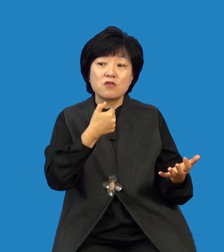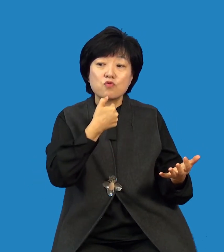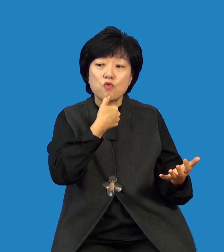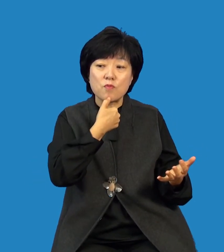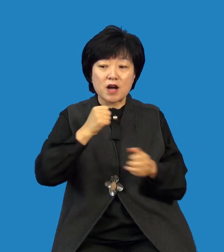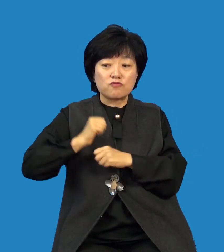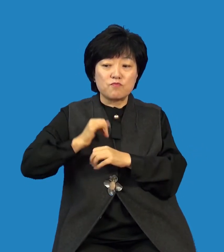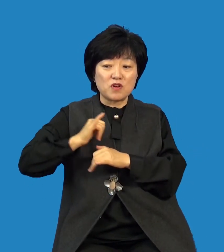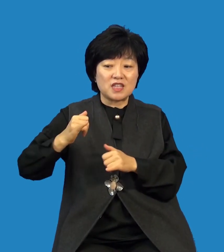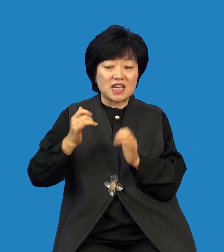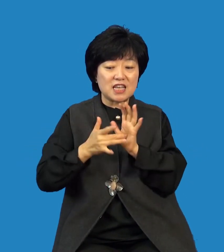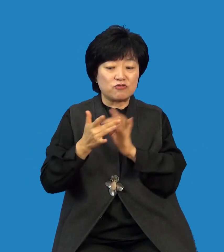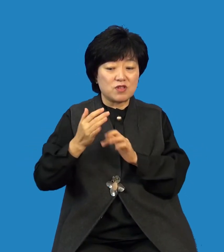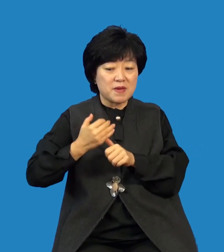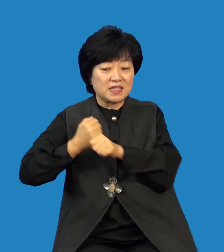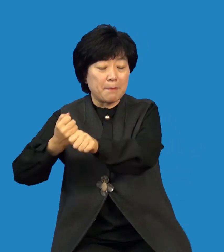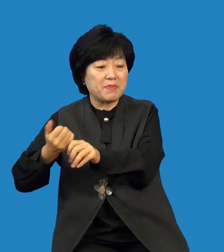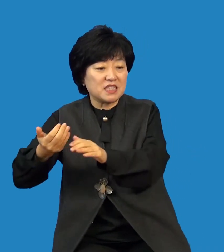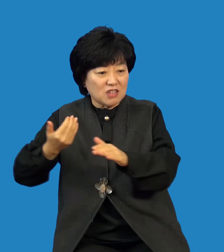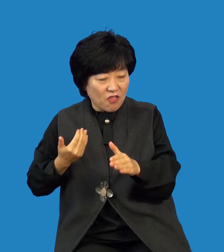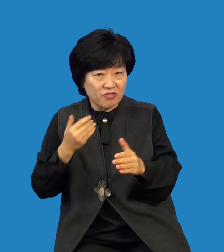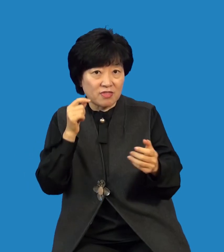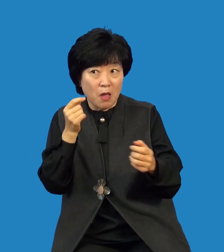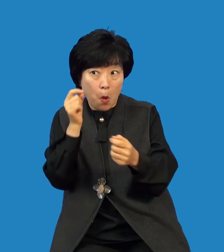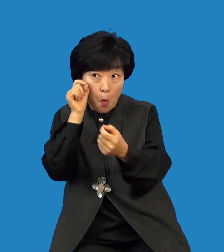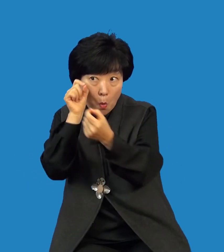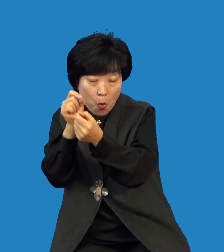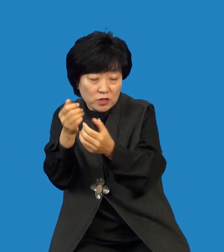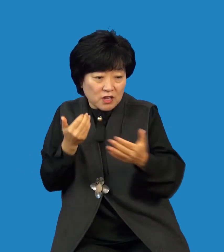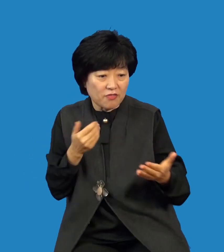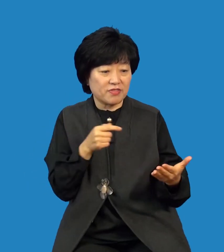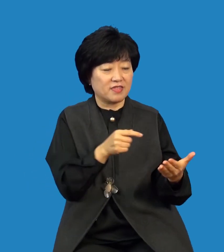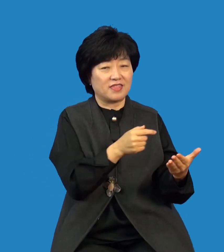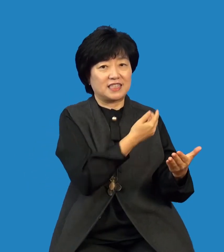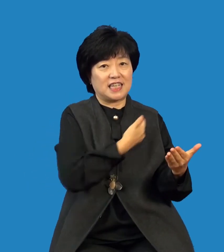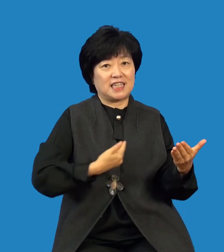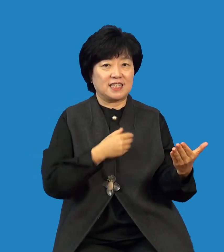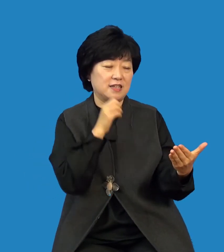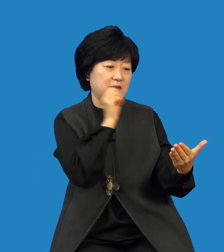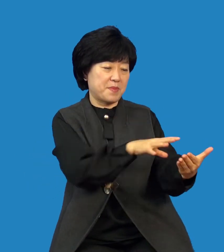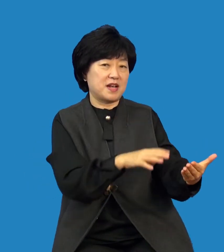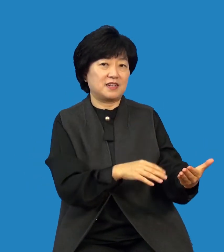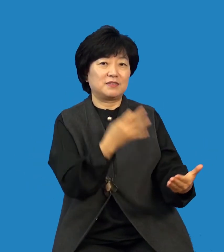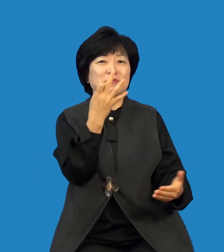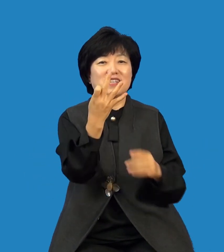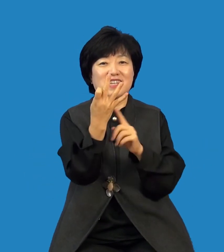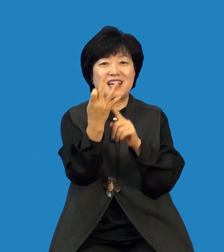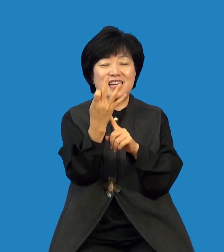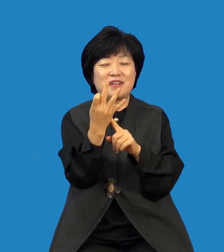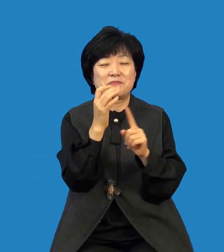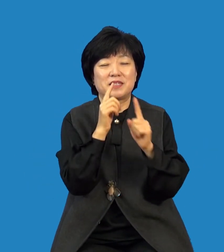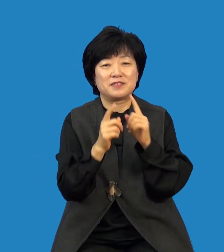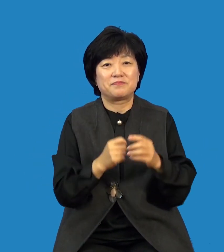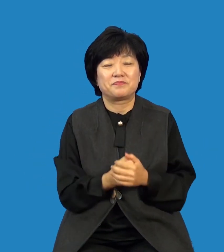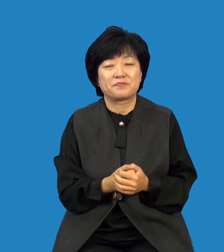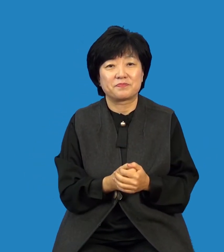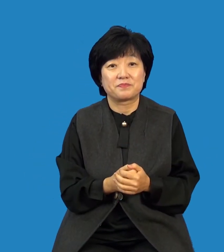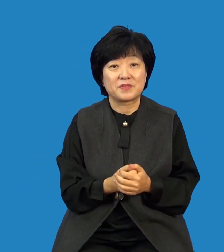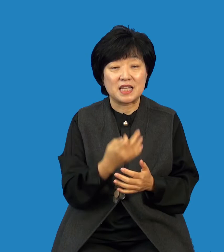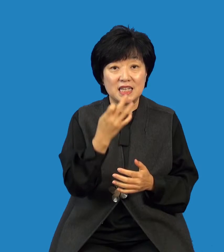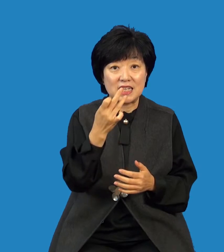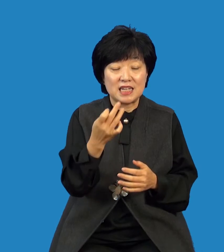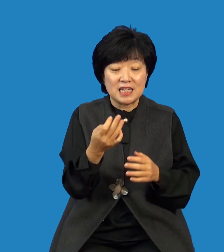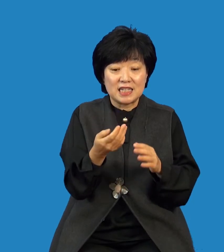직전에 제자들에게 마지막으로 말씀하시는 장면이 14장입니다. 그래서 요 14장 1절 바로 전에 보면